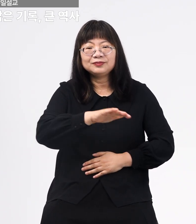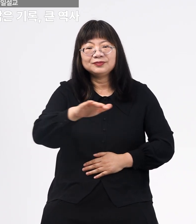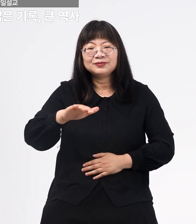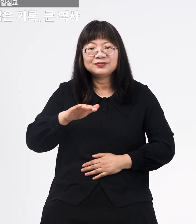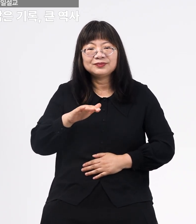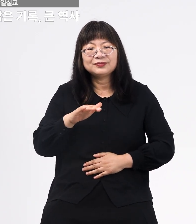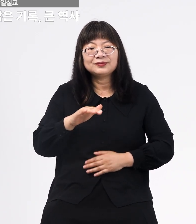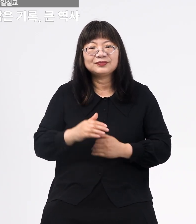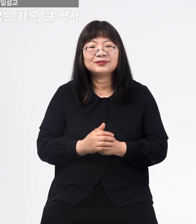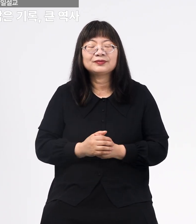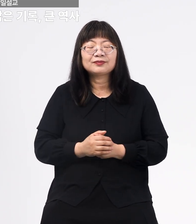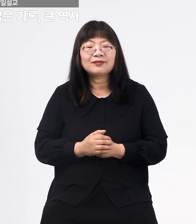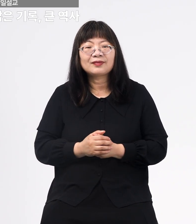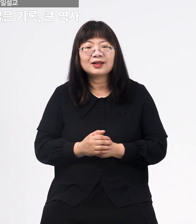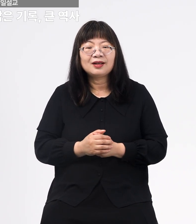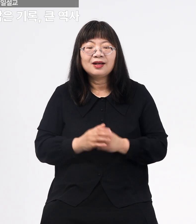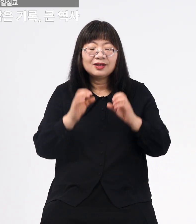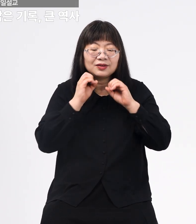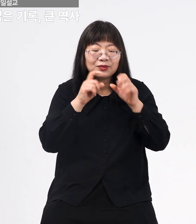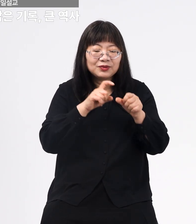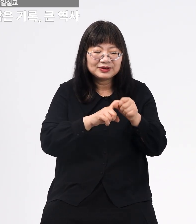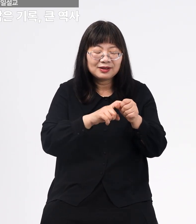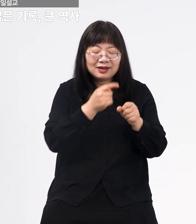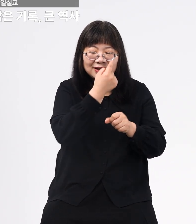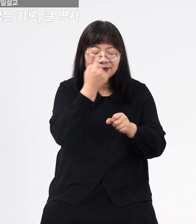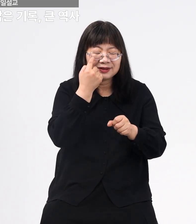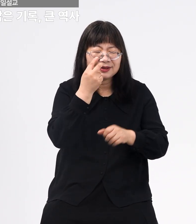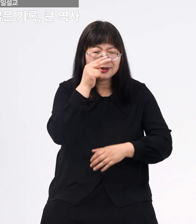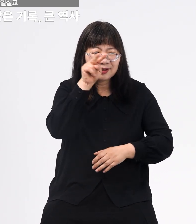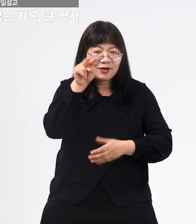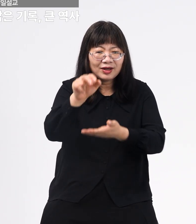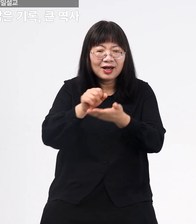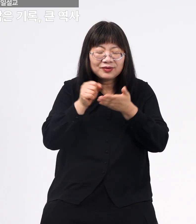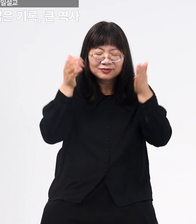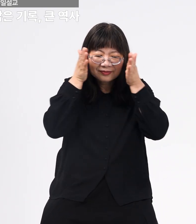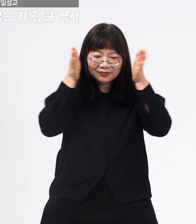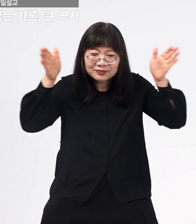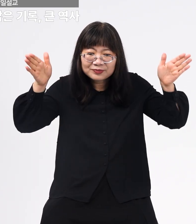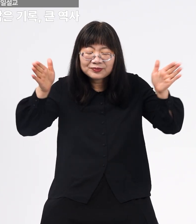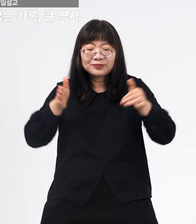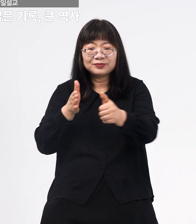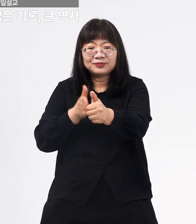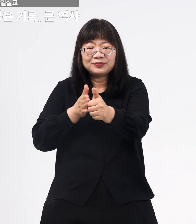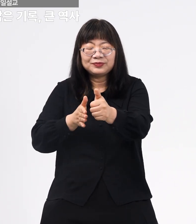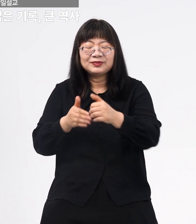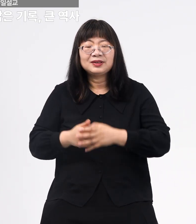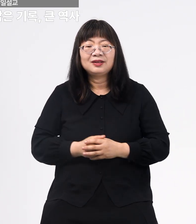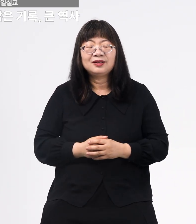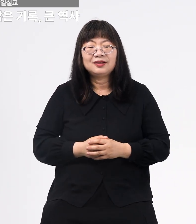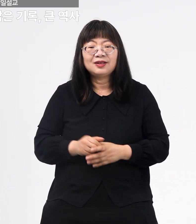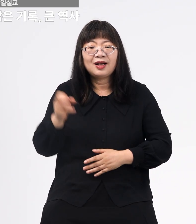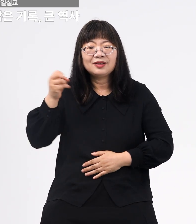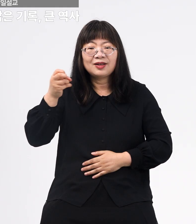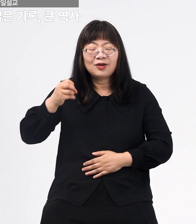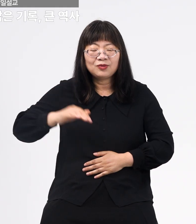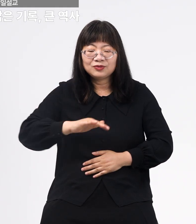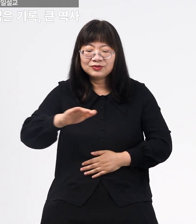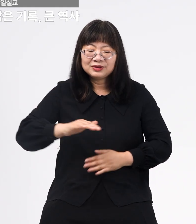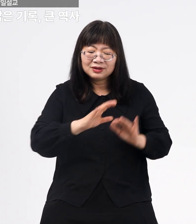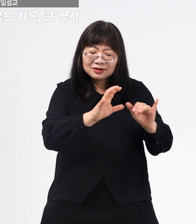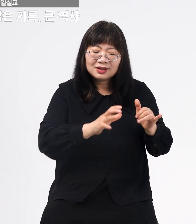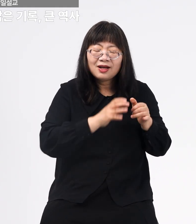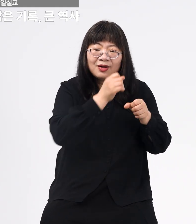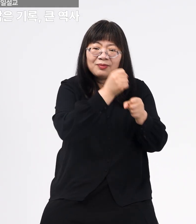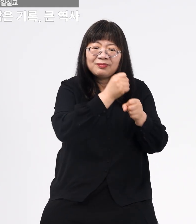우리는 미셔널 시선을 통해서 이 시야를 넓혀야 돼요. 자꾸 우리는 세상이